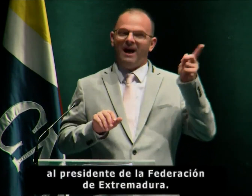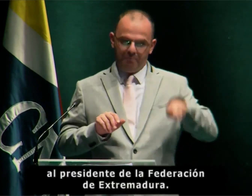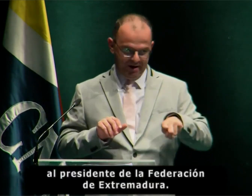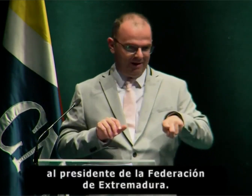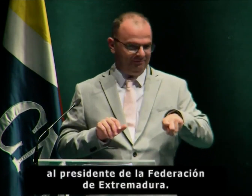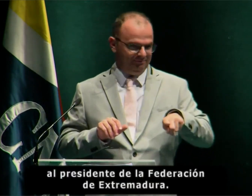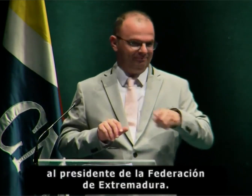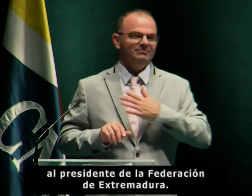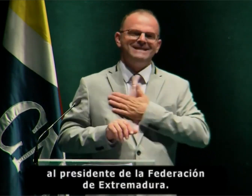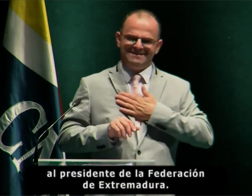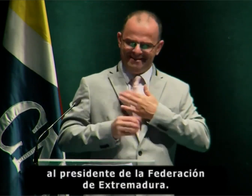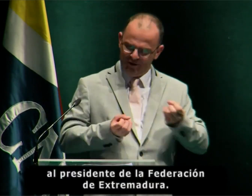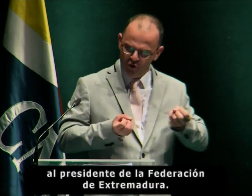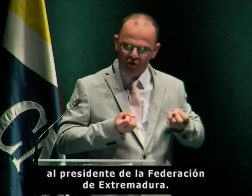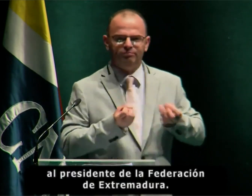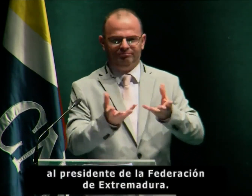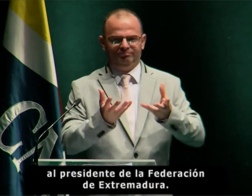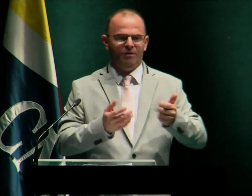No he acabado.